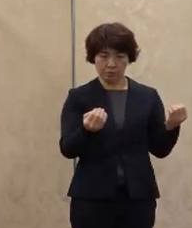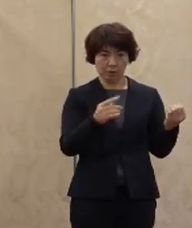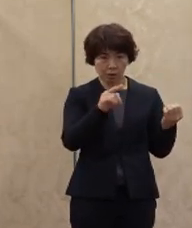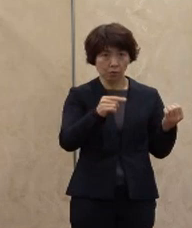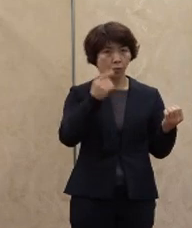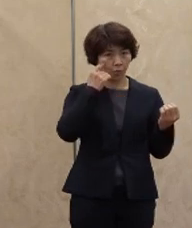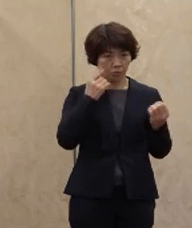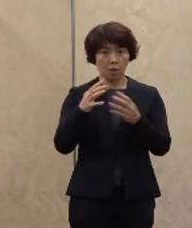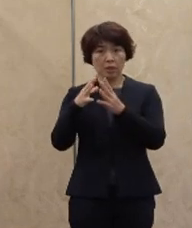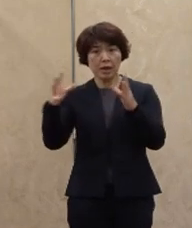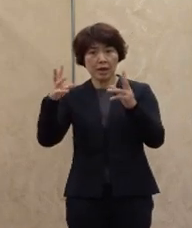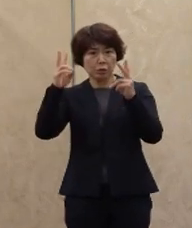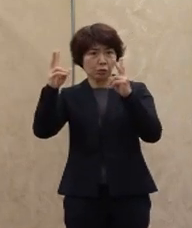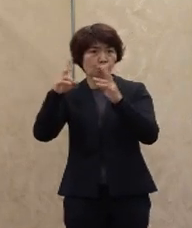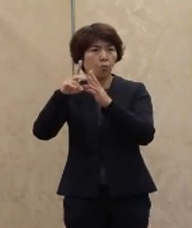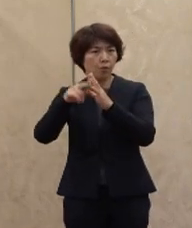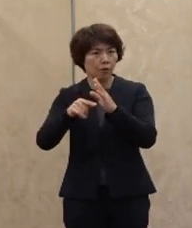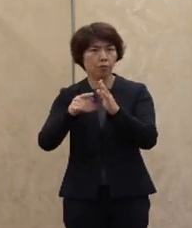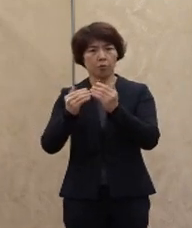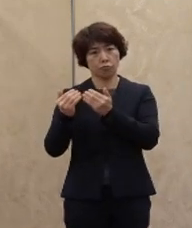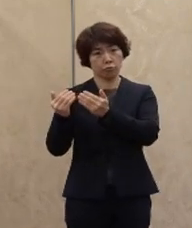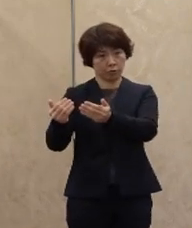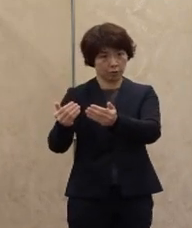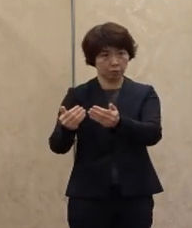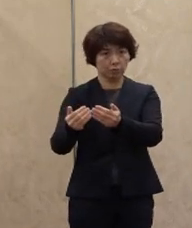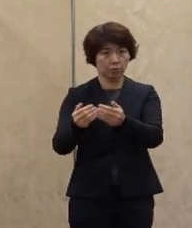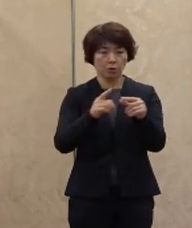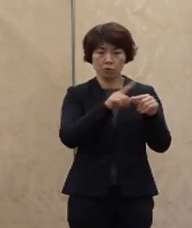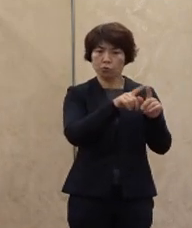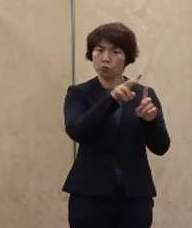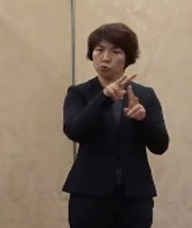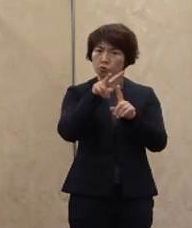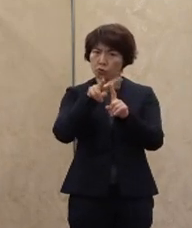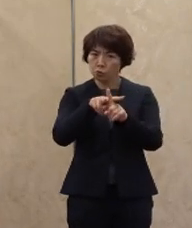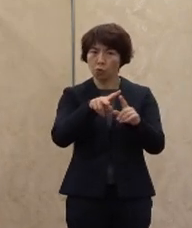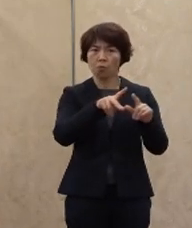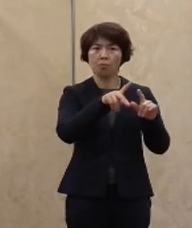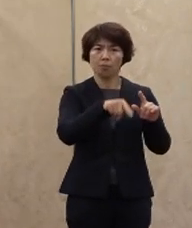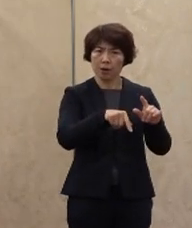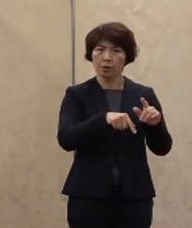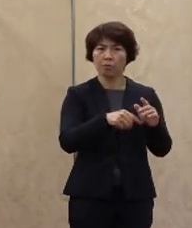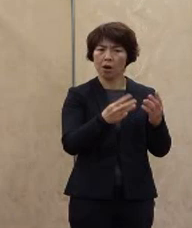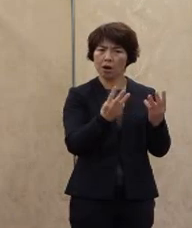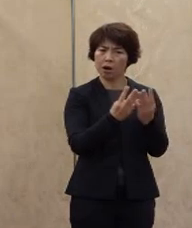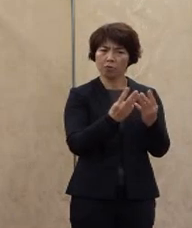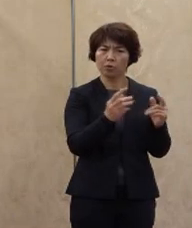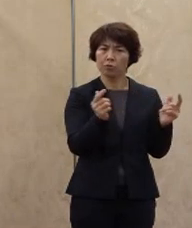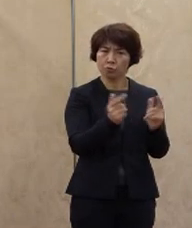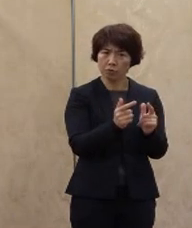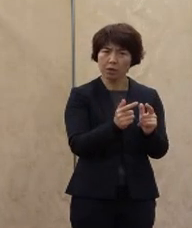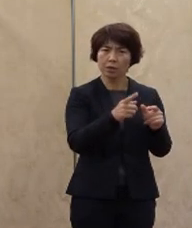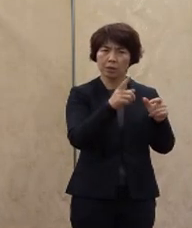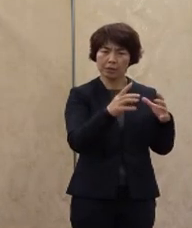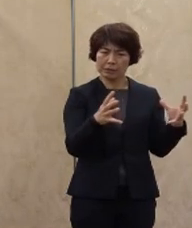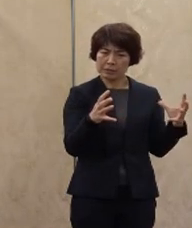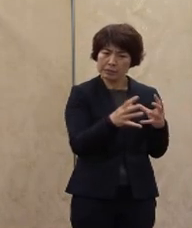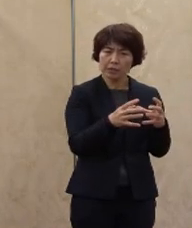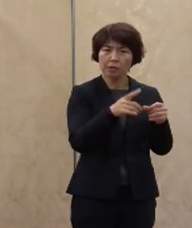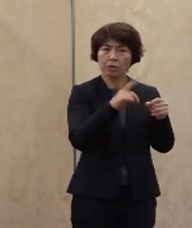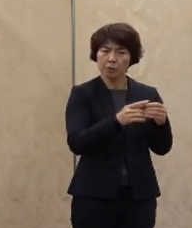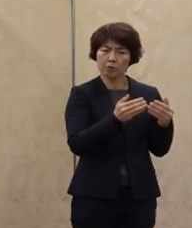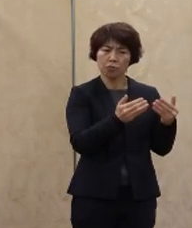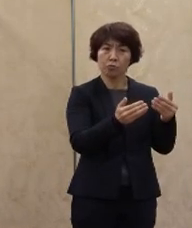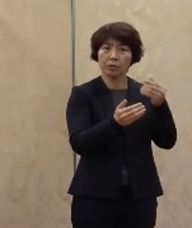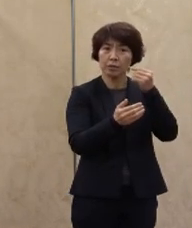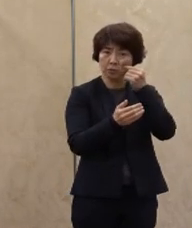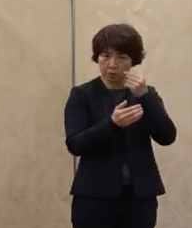。大企業のテレワークは結構進んできているわけですけども、中小企業のテレワークというのはなかなか数が少ないから進みにくいというようなところもあります。なので